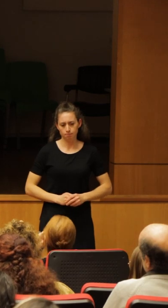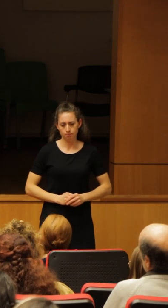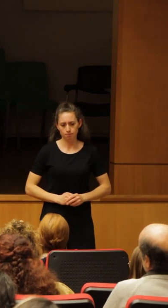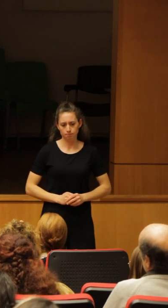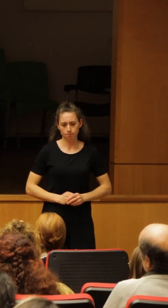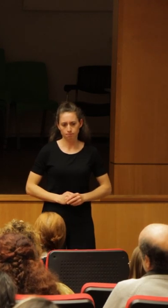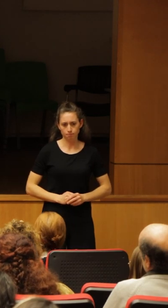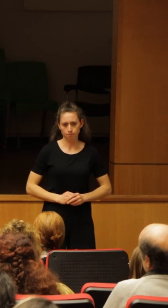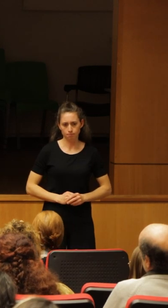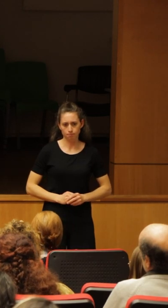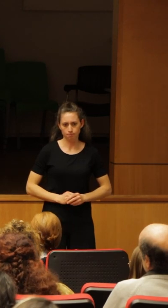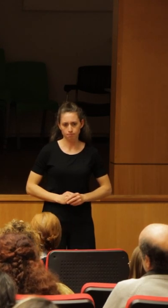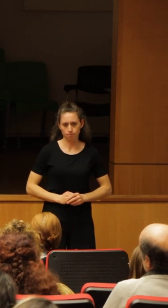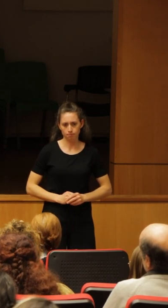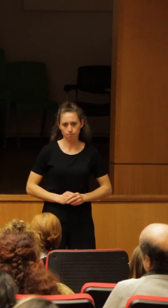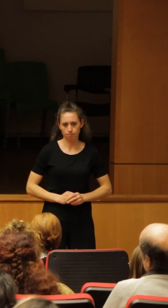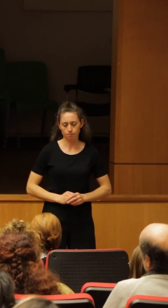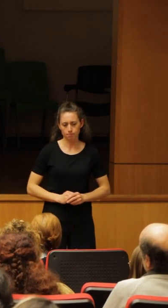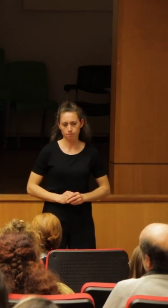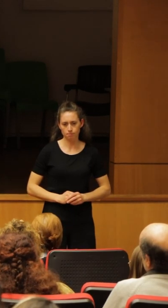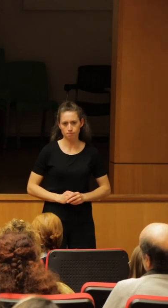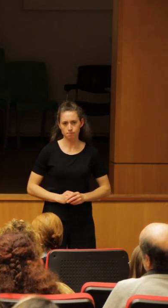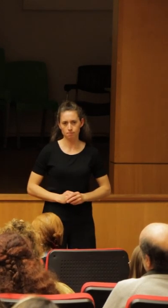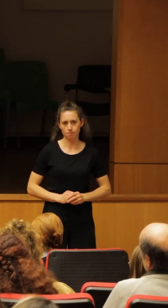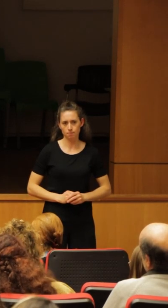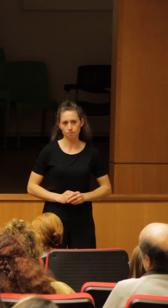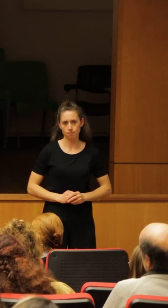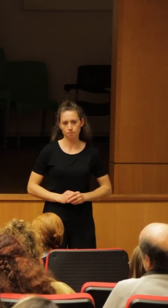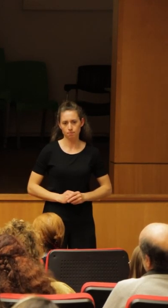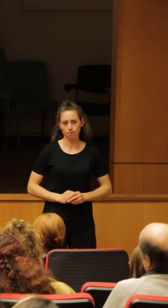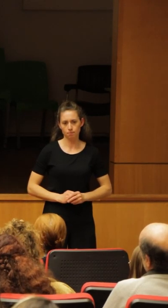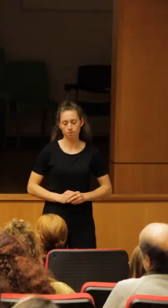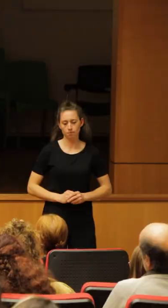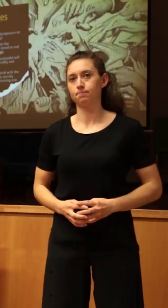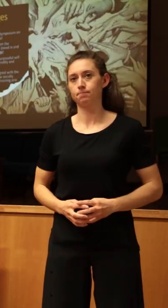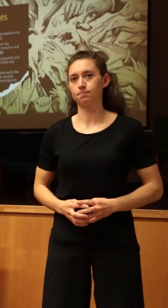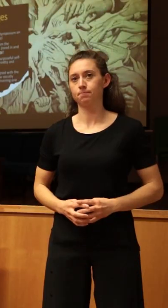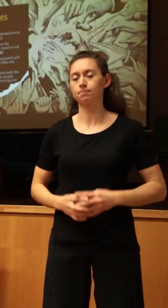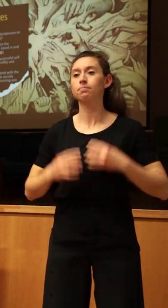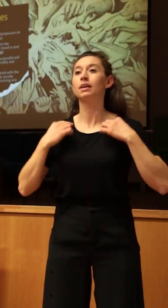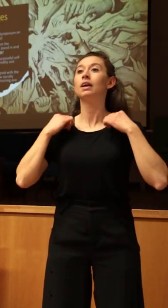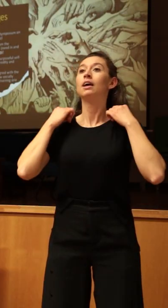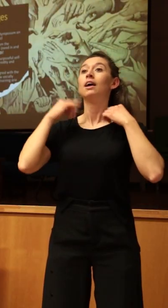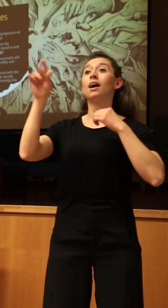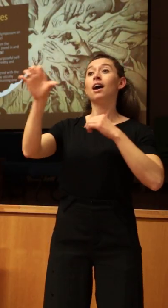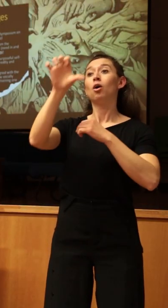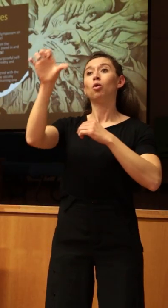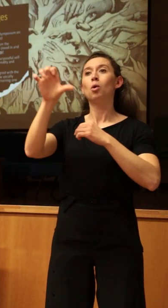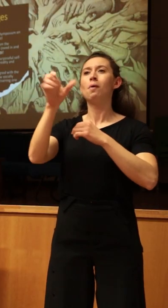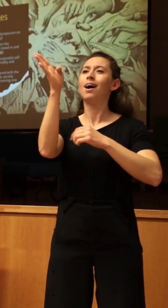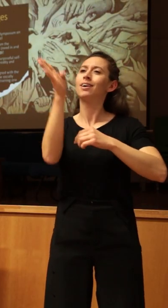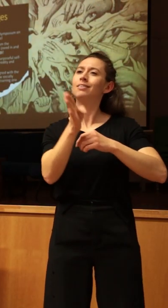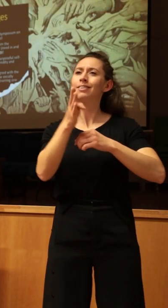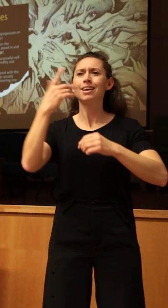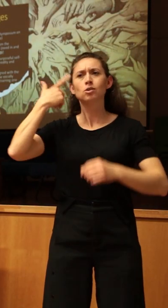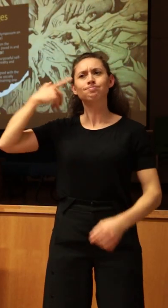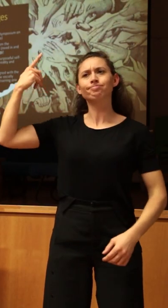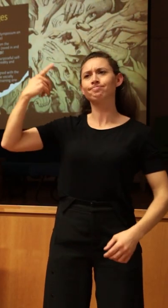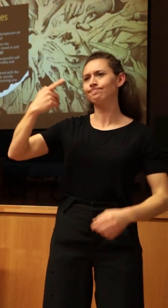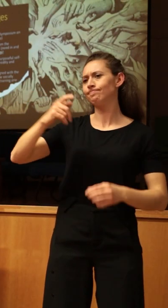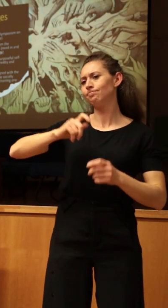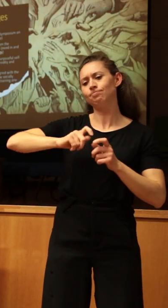Vamos a hablar de la sociedad europea. Were extremely high suicidal rates, donde la tasa de suicidio era muy